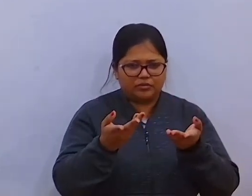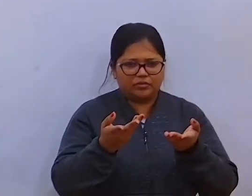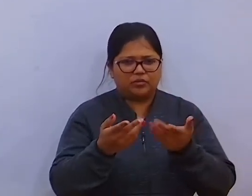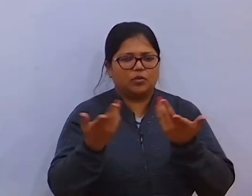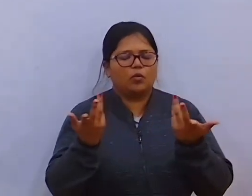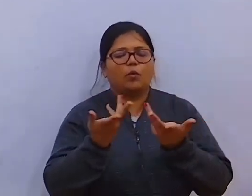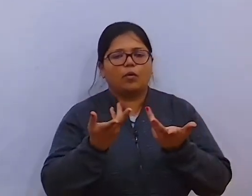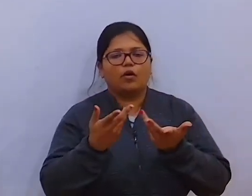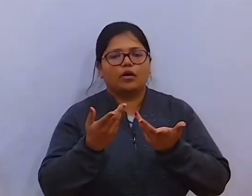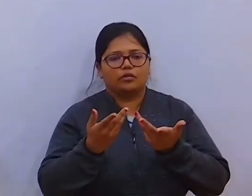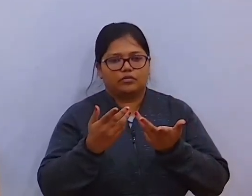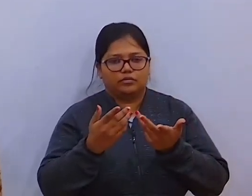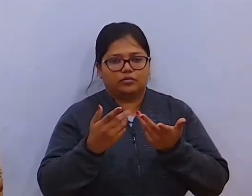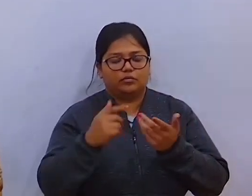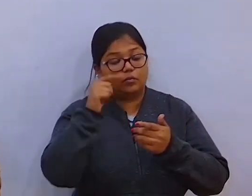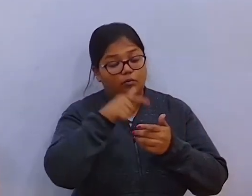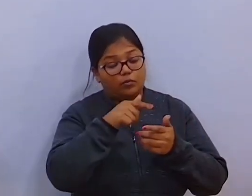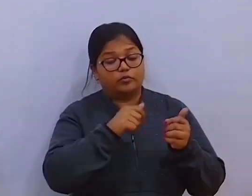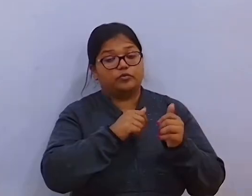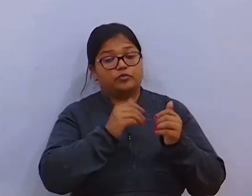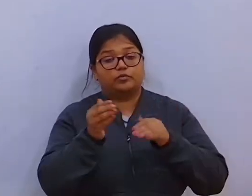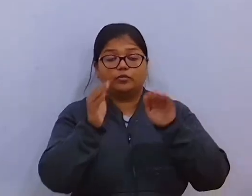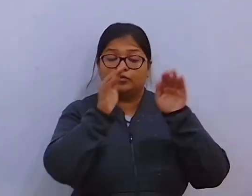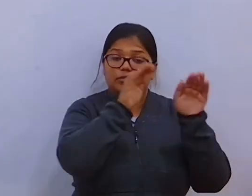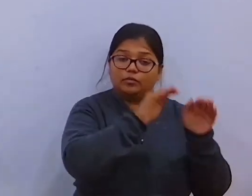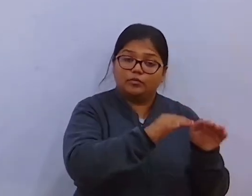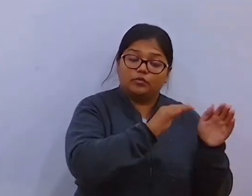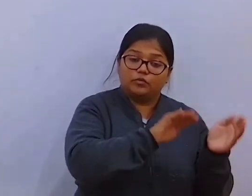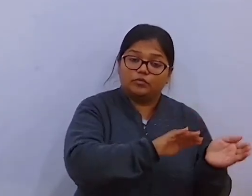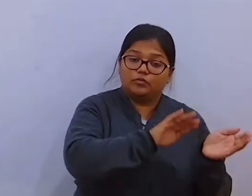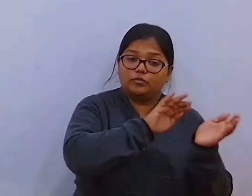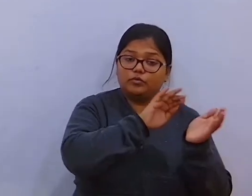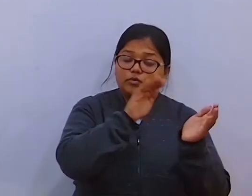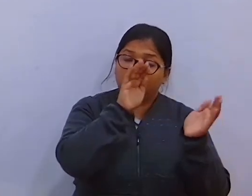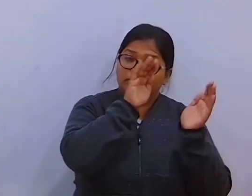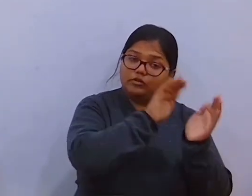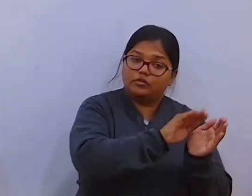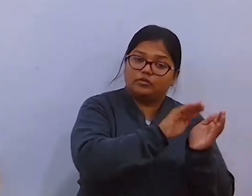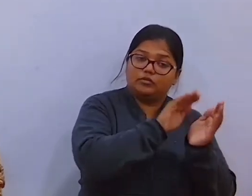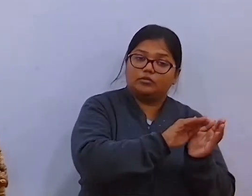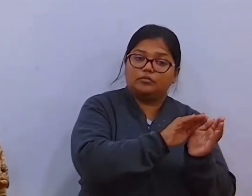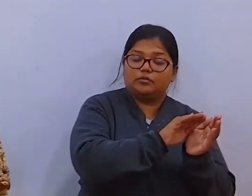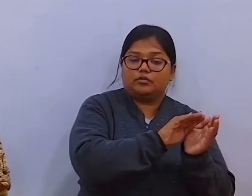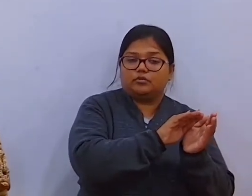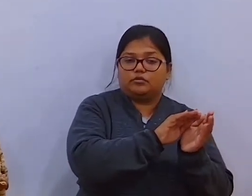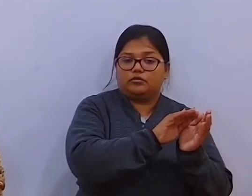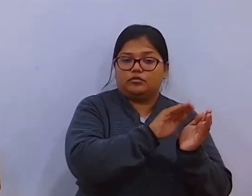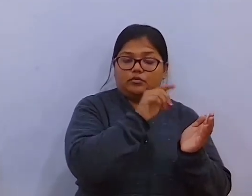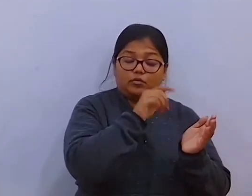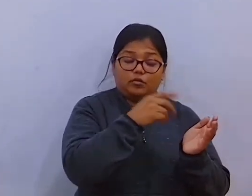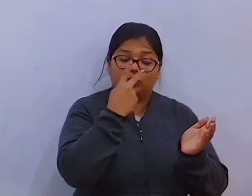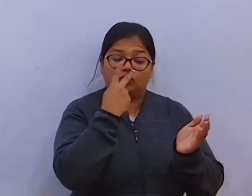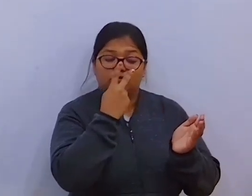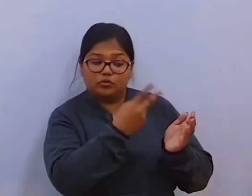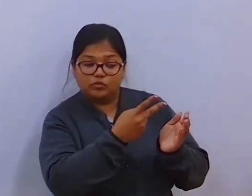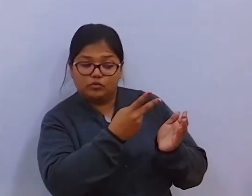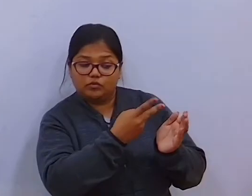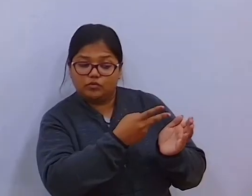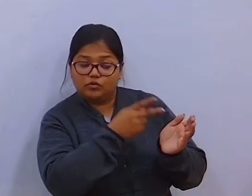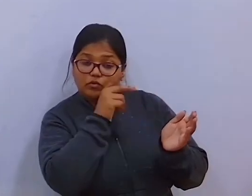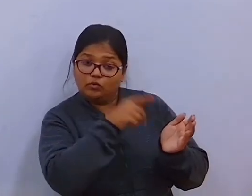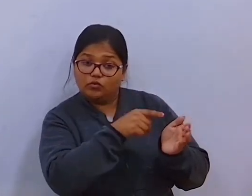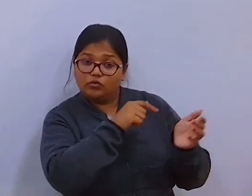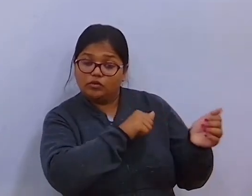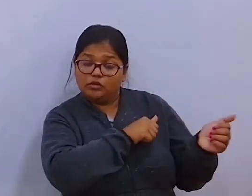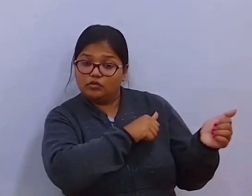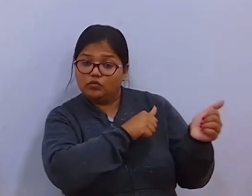ठीक, तो कर्क रेखा और मकर रेखा क्या होता है कि किसी भी स्टेट में सॉरी किसी भी कंट्री में